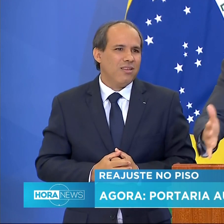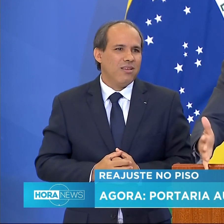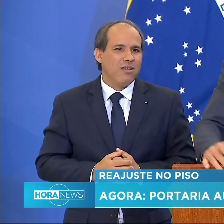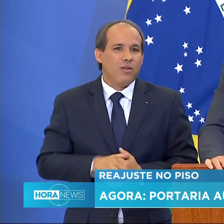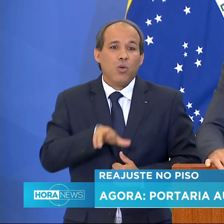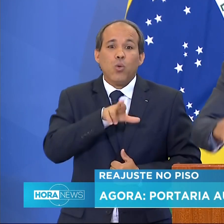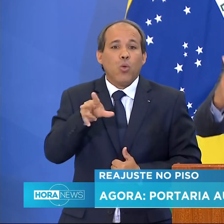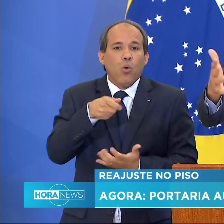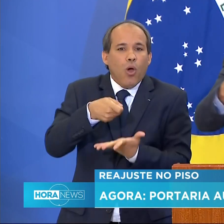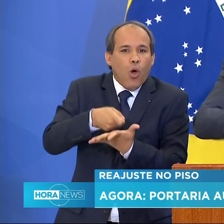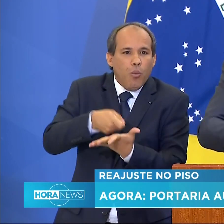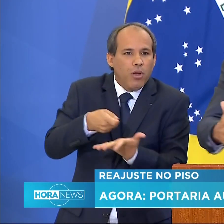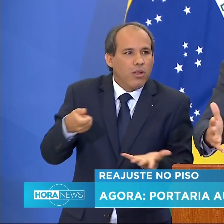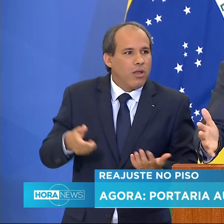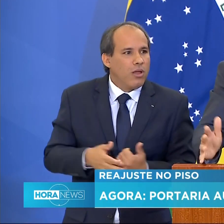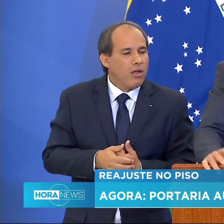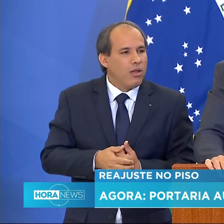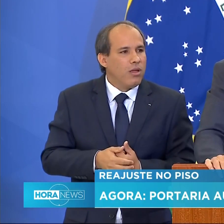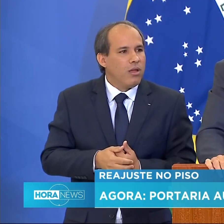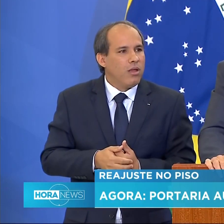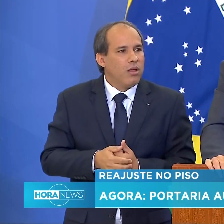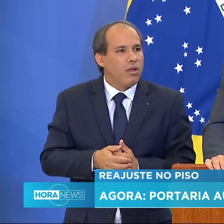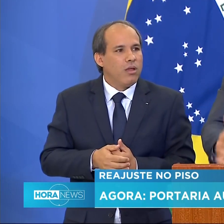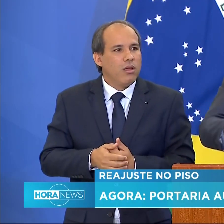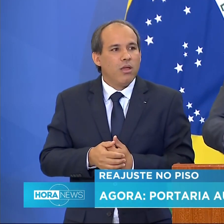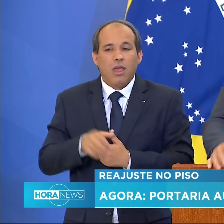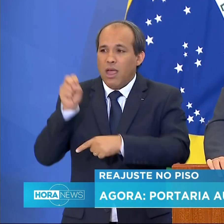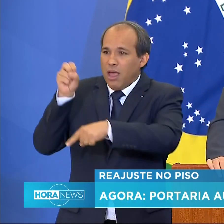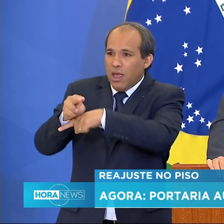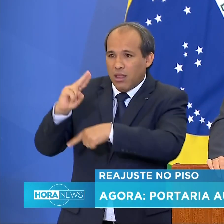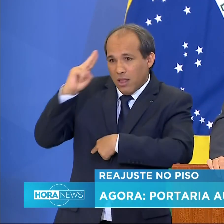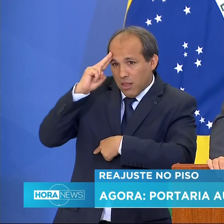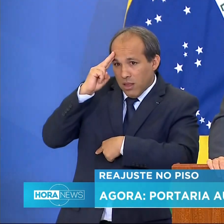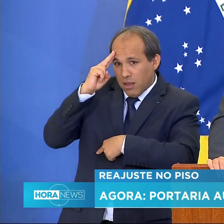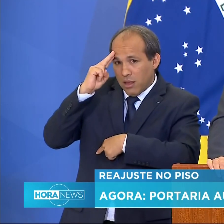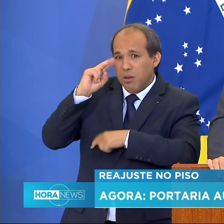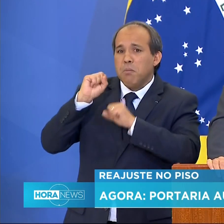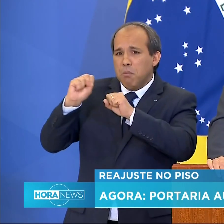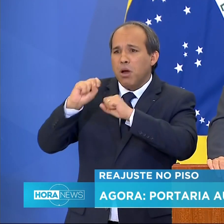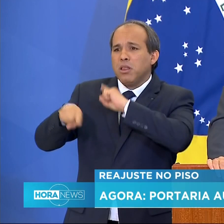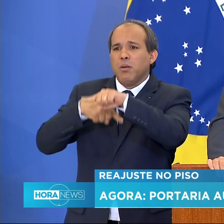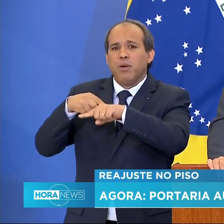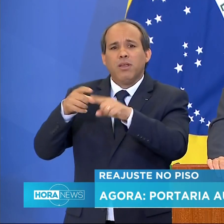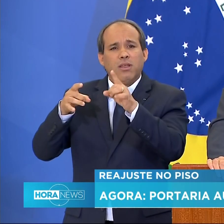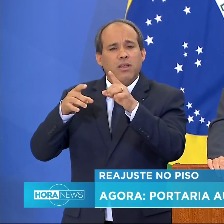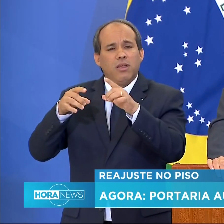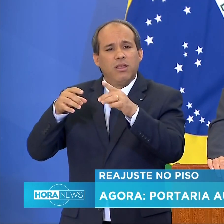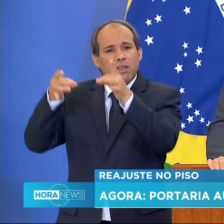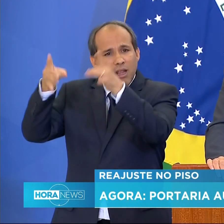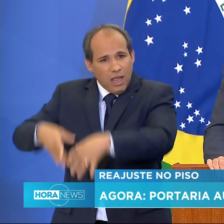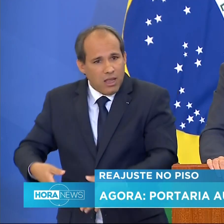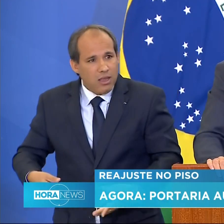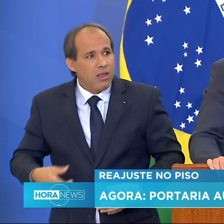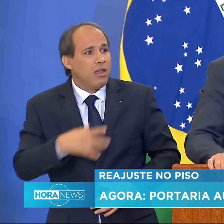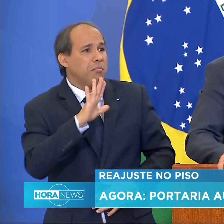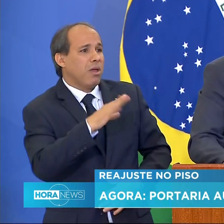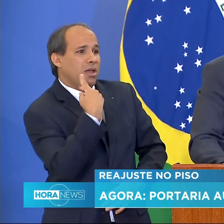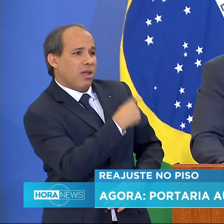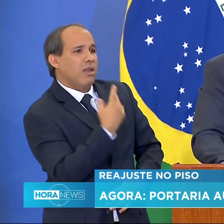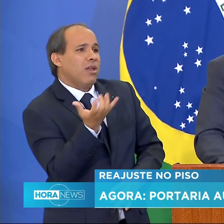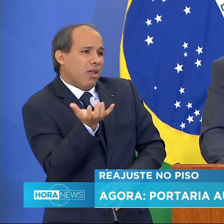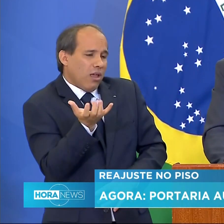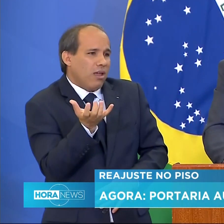não é obrigatório para se atingir o objetivo passar pelo serviço militar obrigatório, sei lá o que for, mas hierarquia, disciplina,